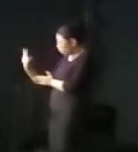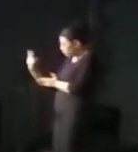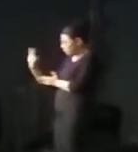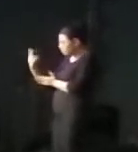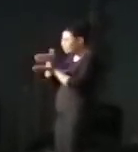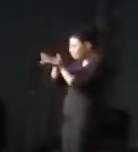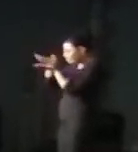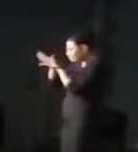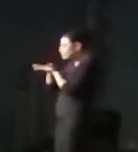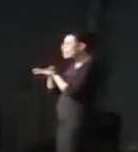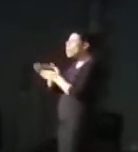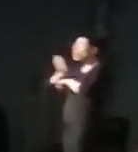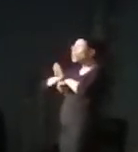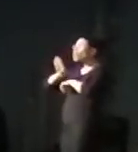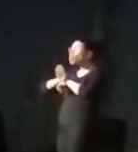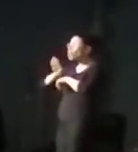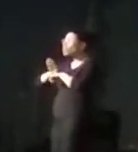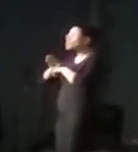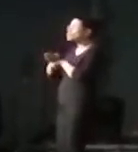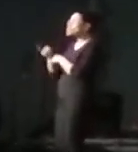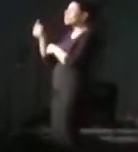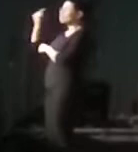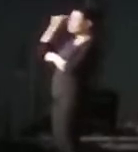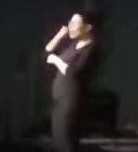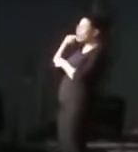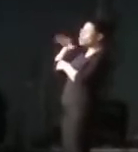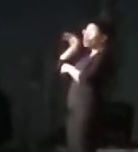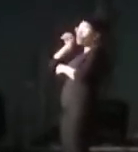2002, eu tinha feito um curso na Cadepol de ouvinte,